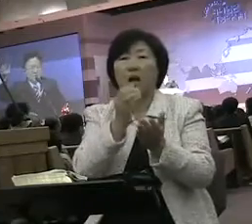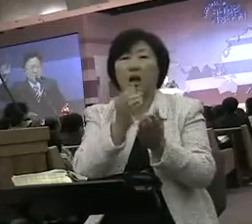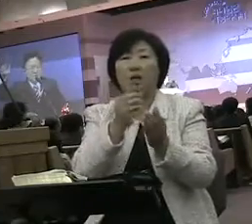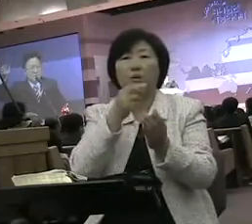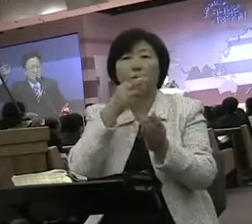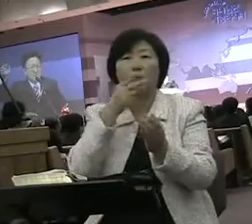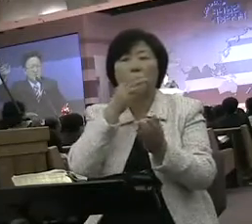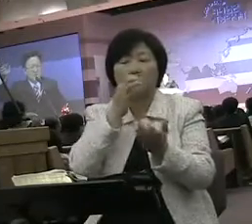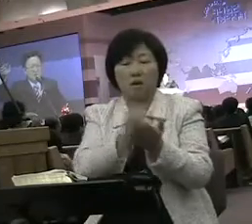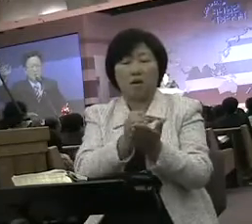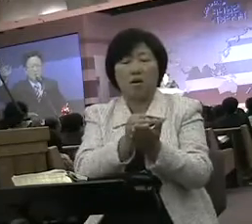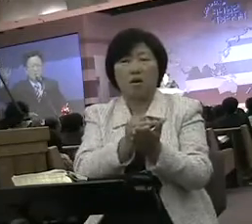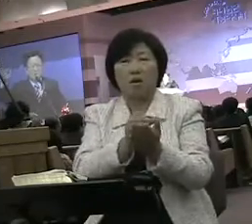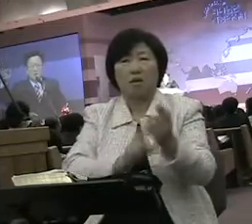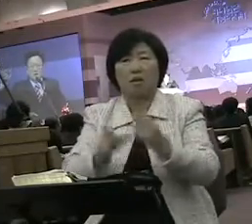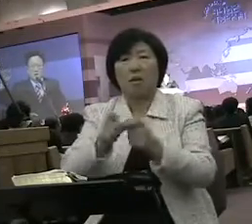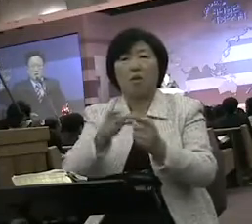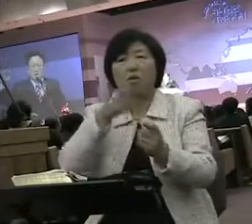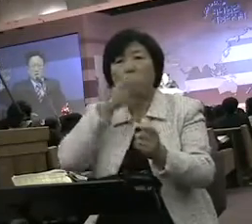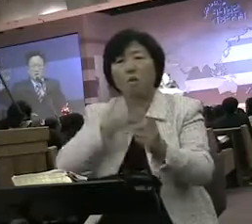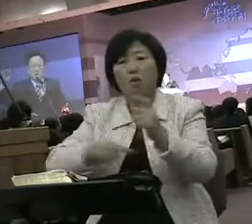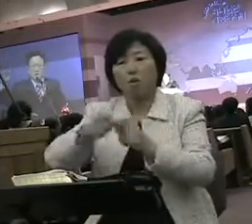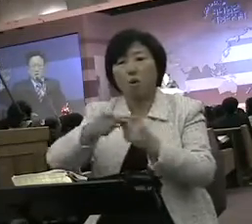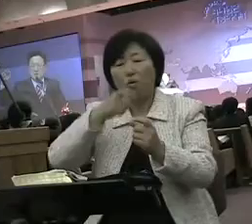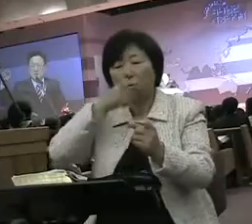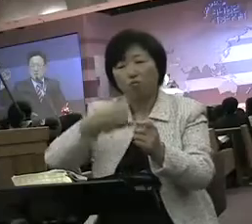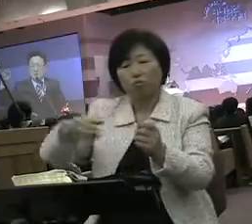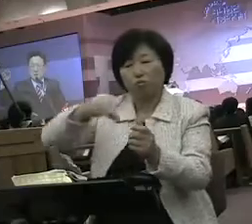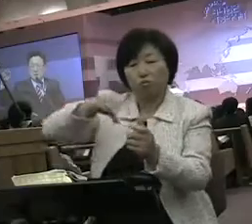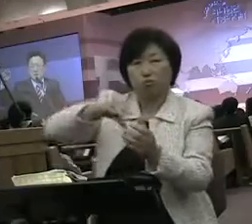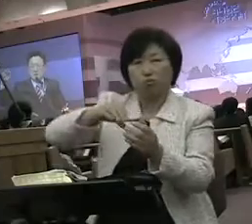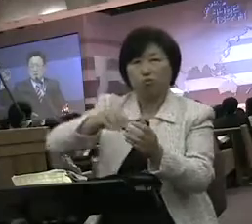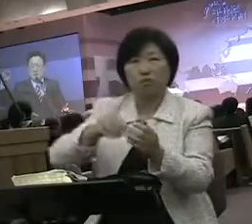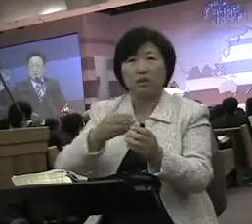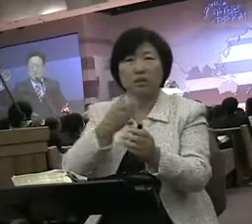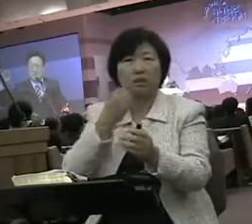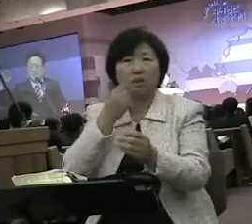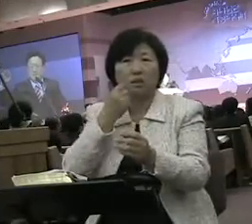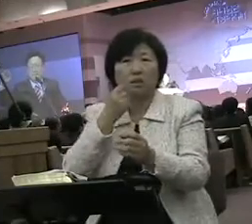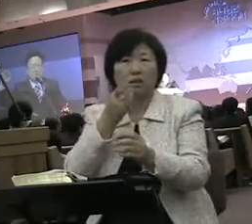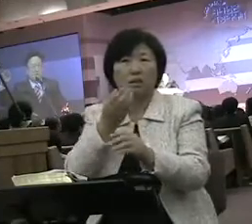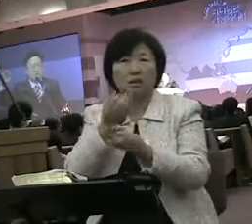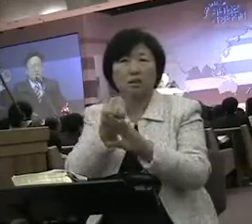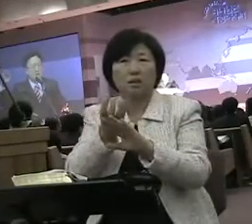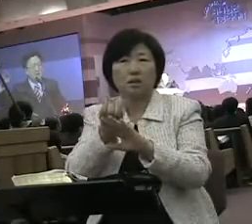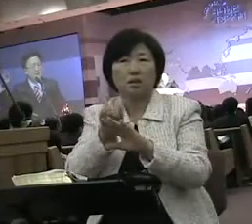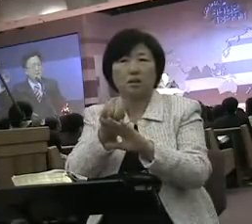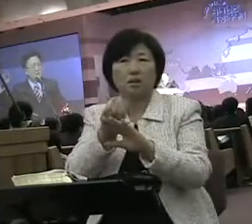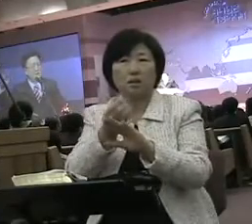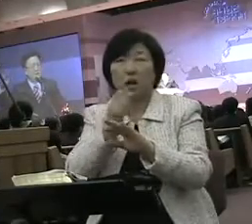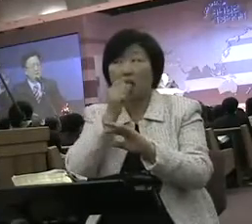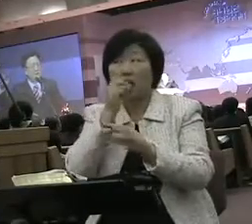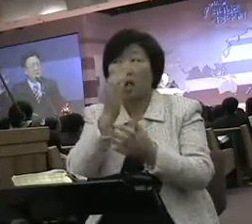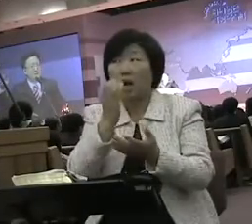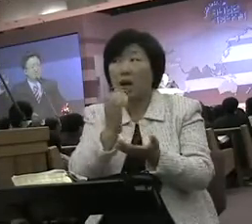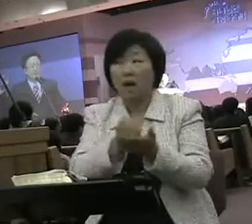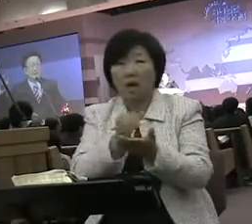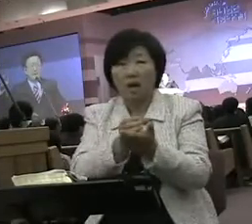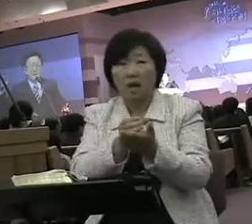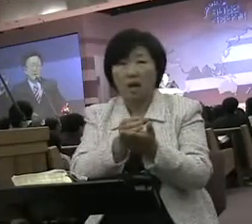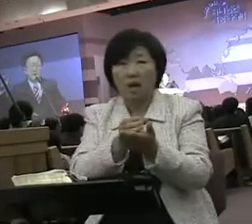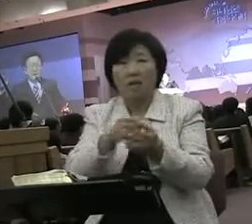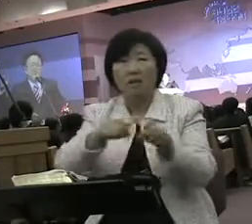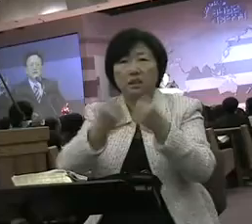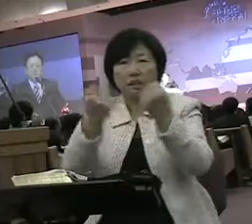존재해서는 물을 더 이상 담을 수 없습니다. 이 그릇이 더 큰 그릇이 되기 위해서는요, 이 그릇이 깨어져야 됩니다. 찢어져야